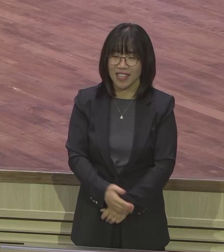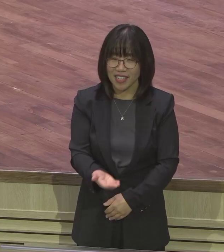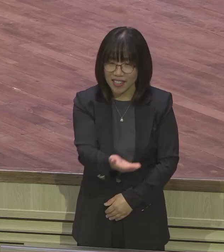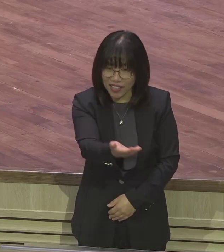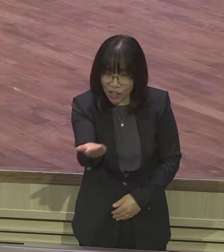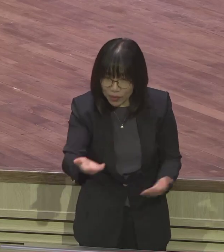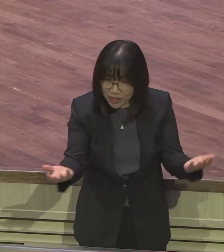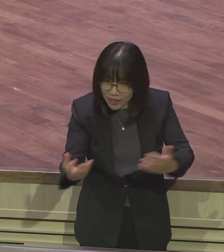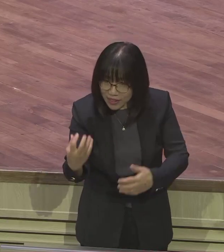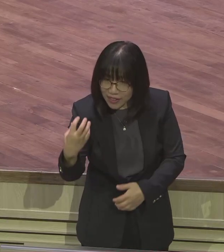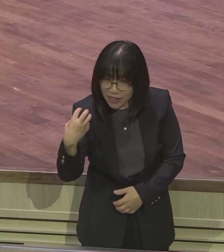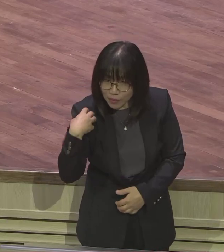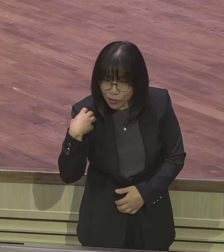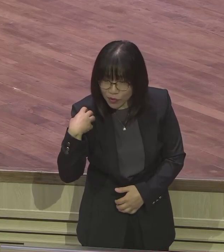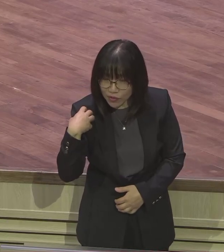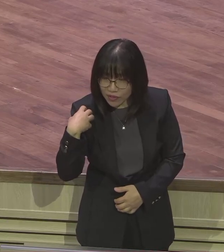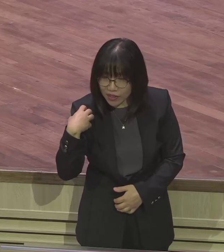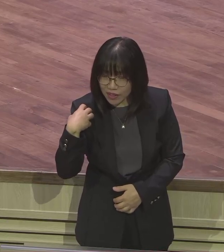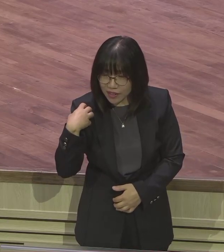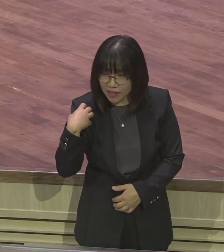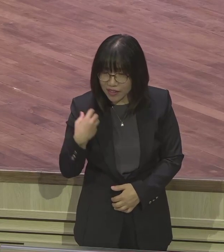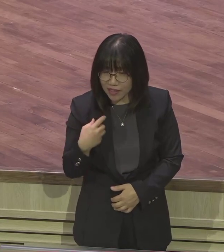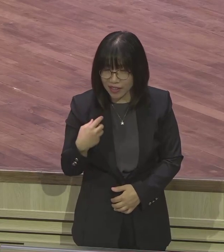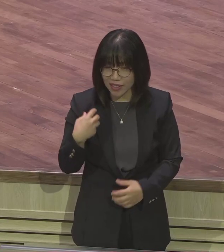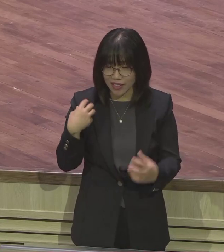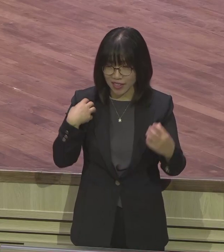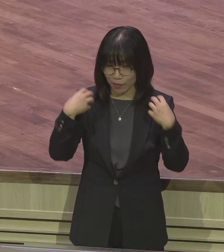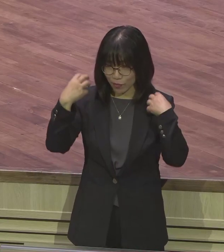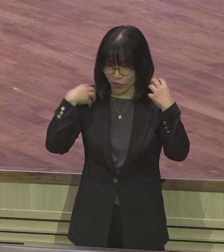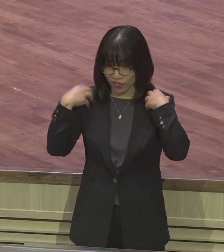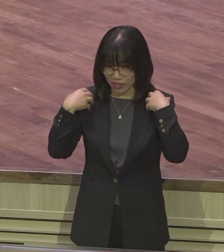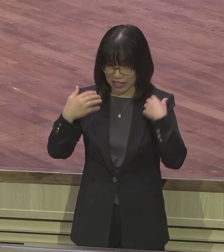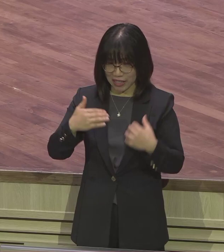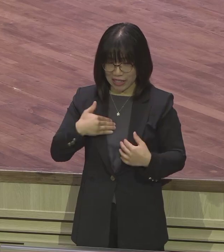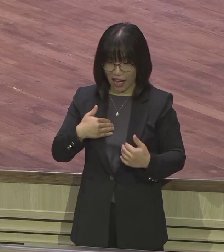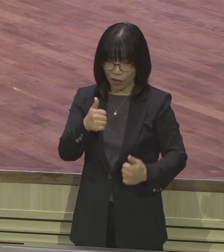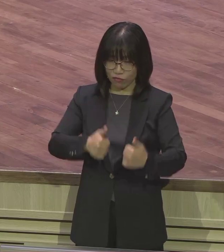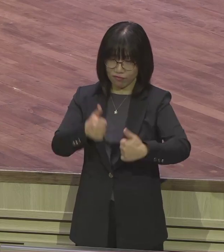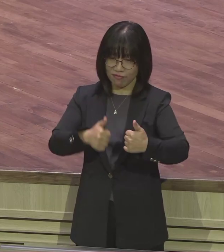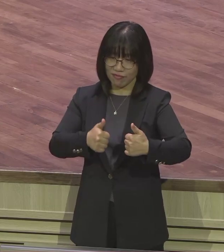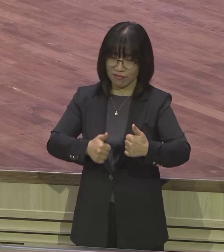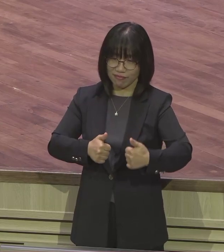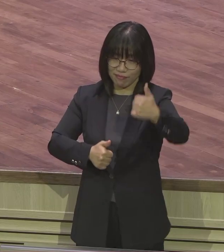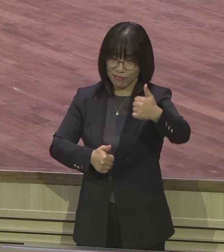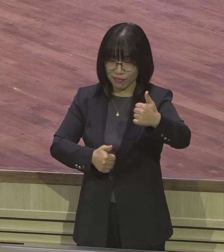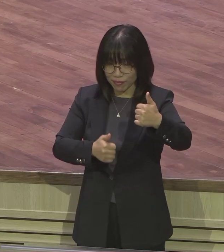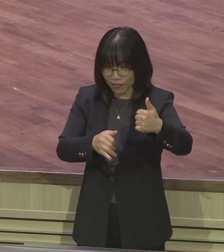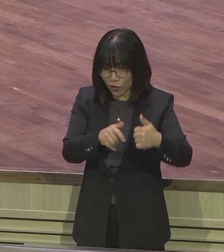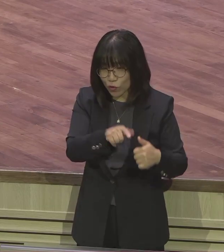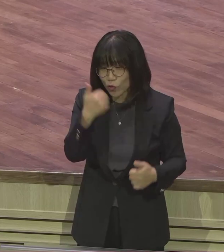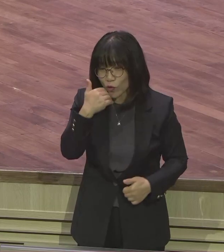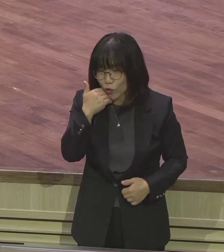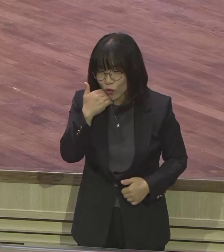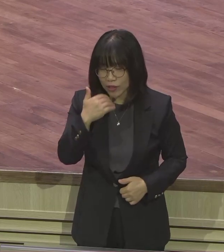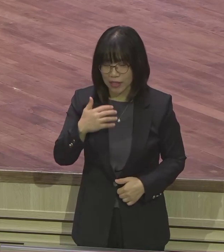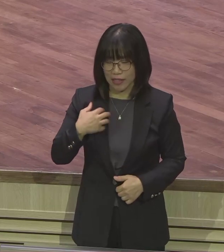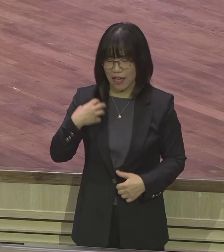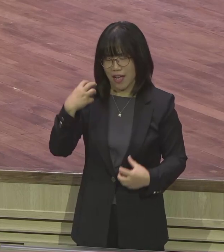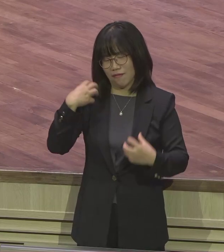직분 나보다 직분 많이 받은 분이 있어요? 에? 아니 여러분은요